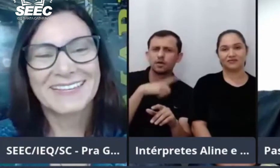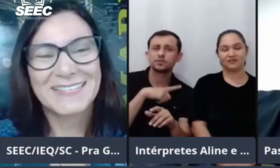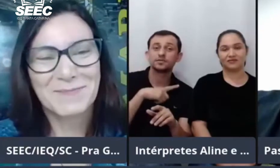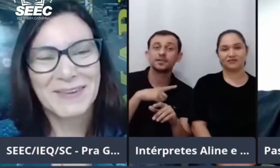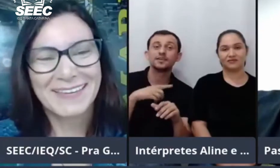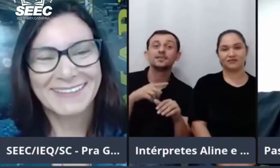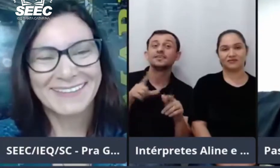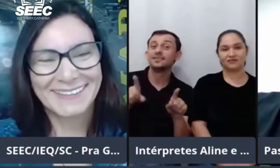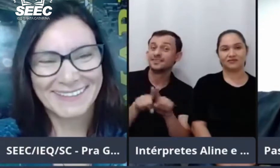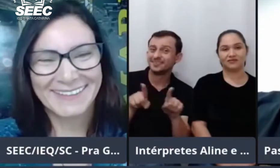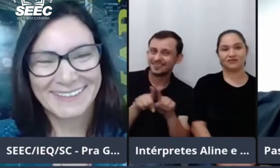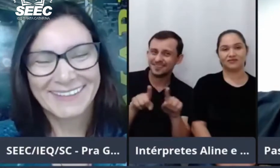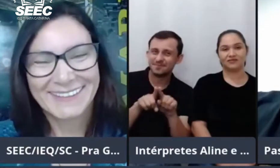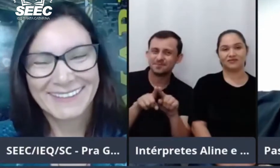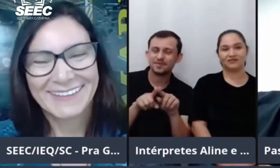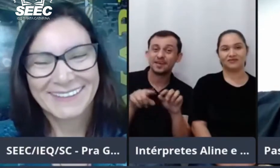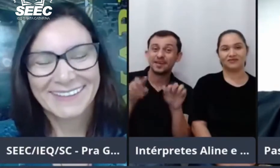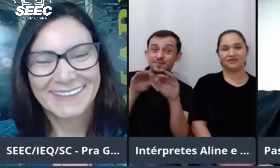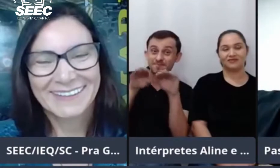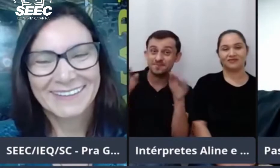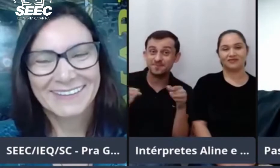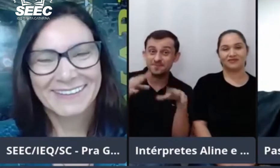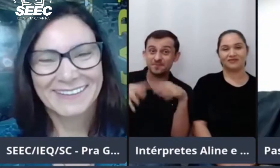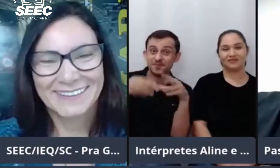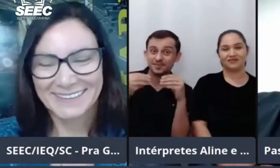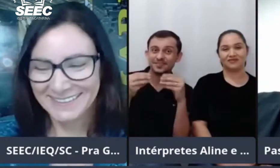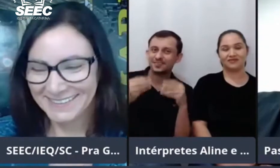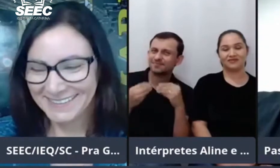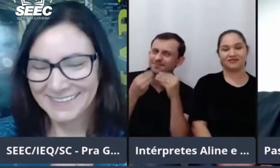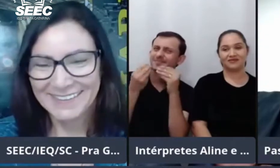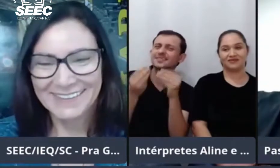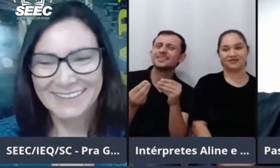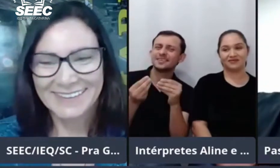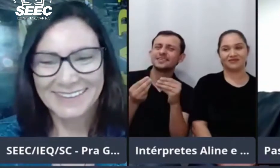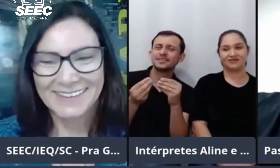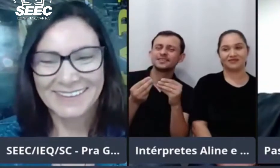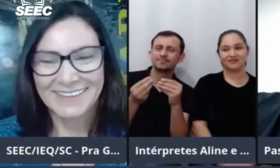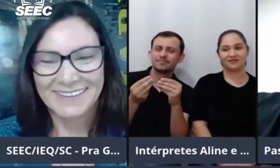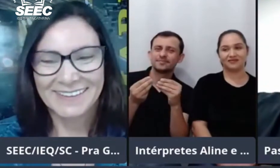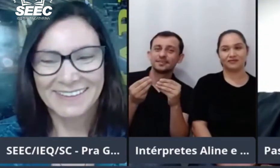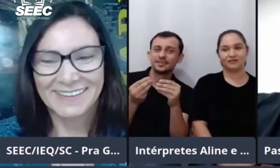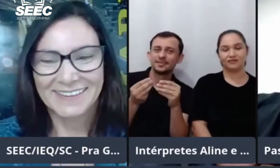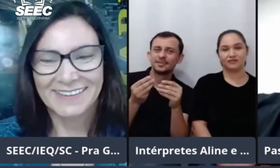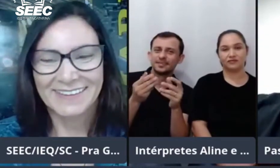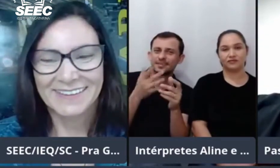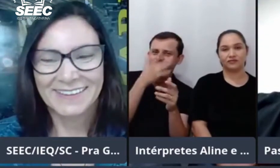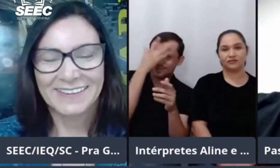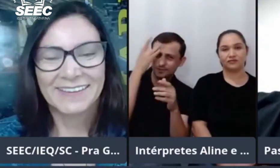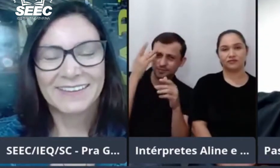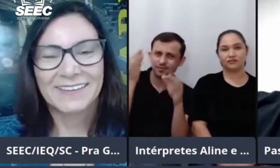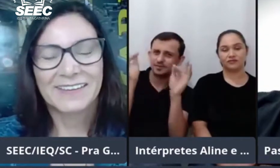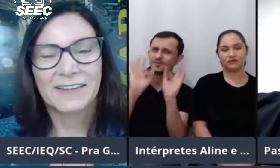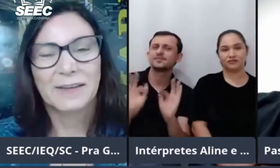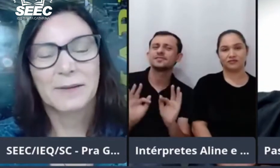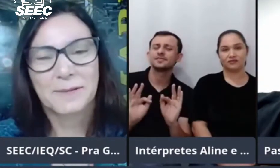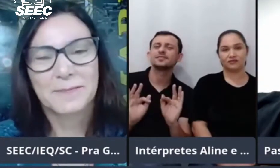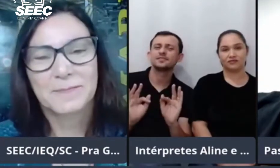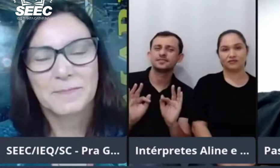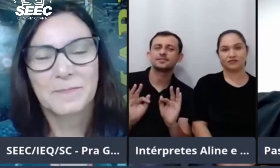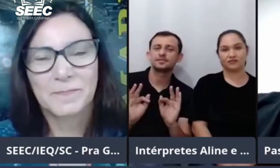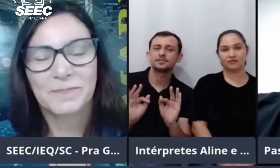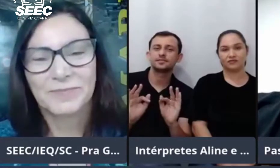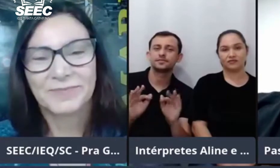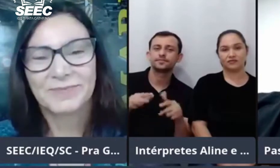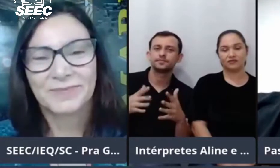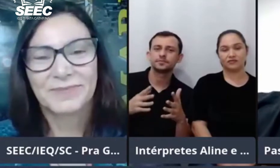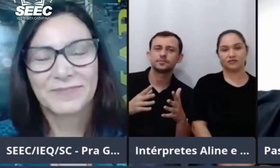aguardam. Receber. Exato, pastora. Mas é muito bom, pastor. Eu sempre reputo como esse aspecto que nós